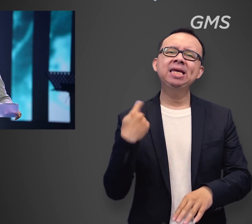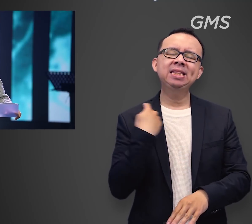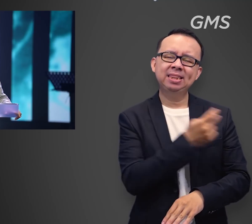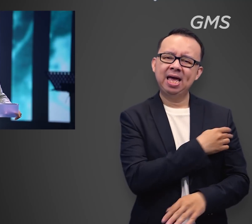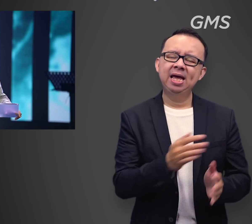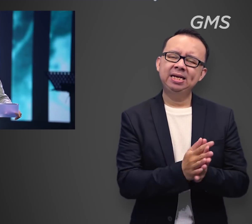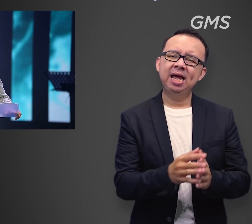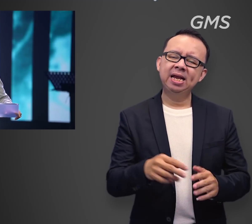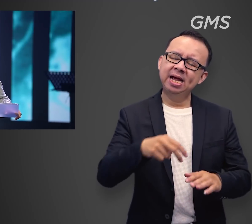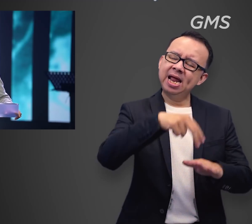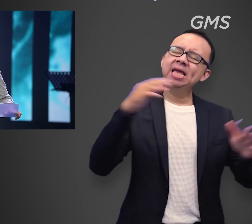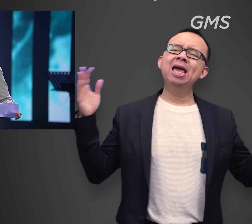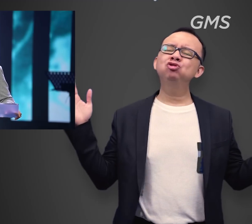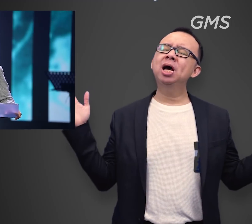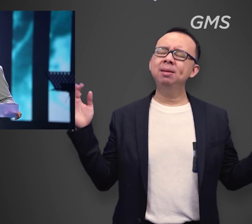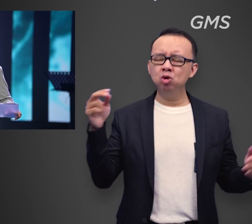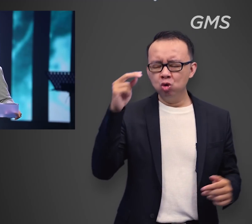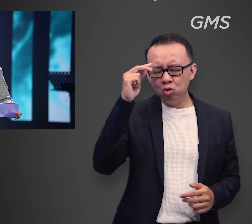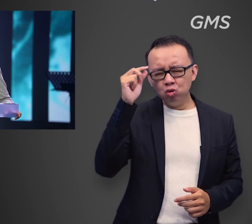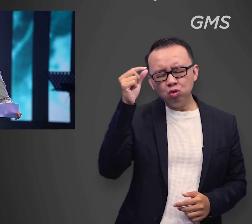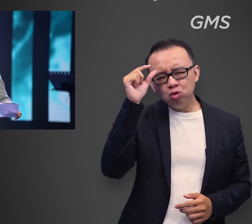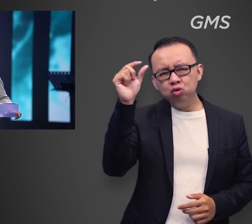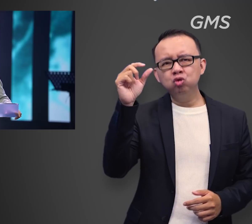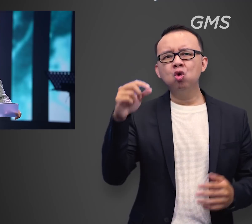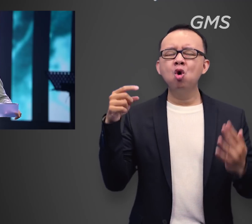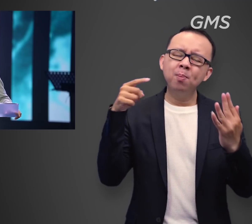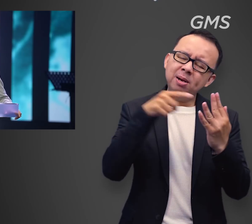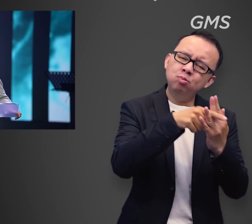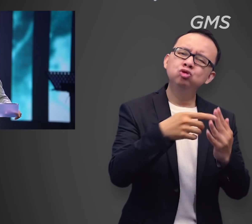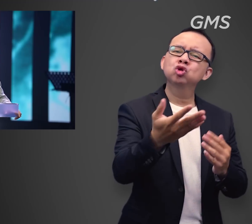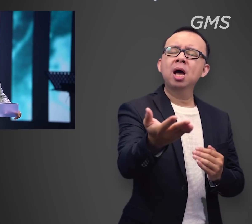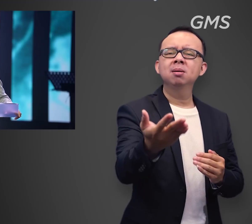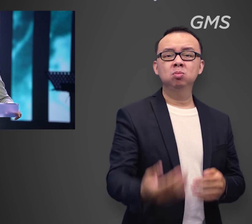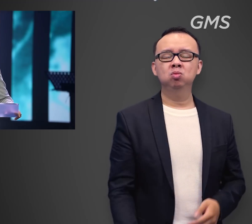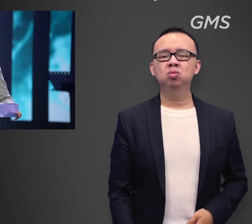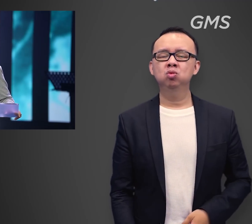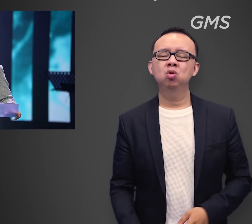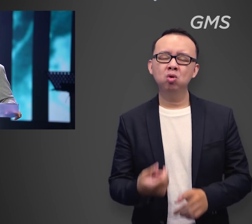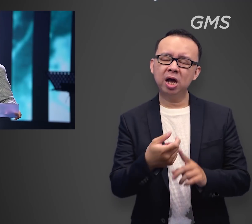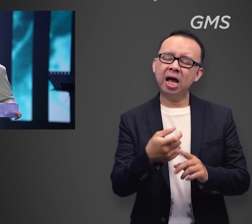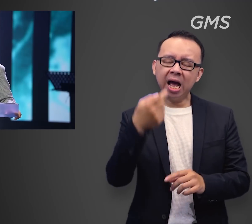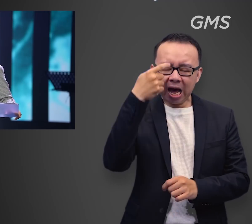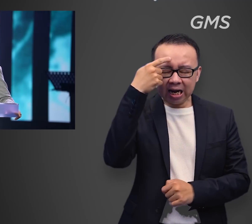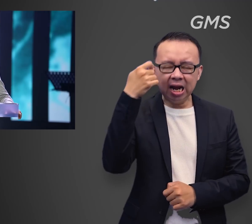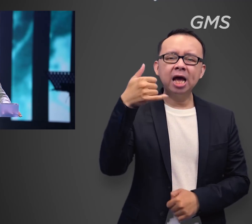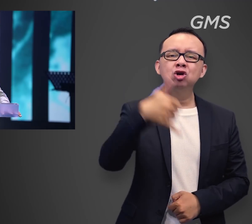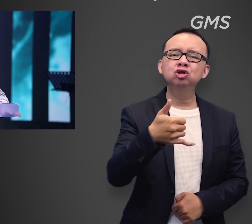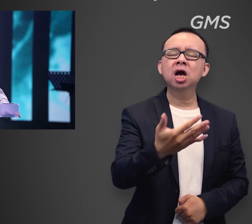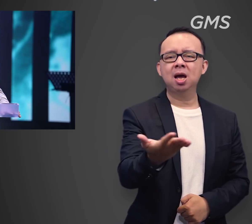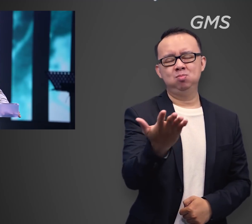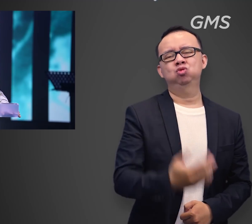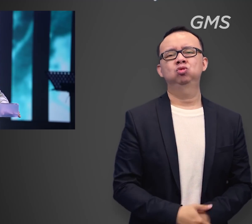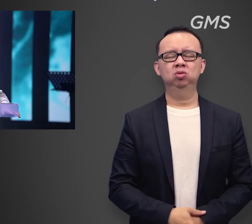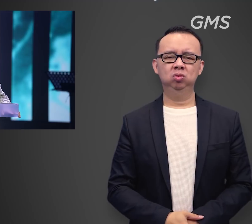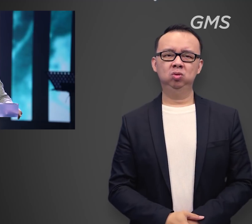ini menebusmu dan menebusku dari semua hukuman maut karena pelanggaran dosa. Inisiatif pendamaian